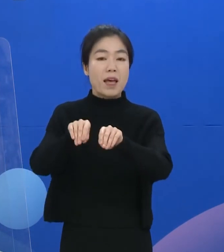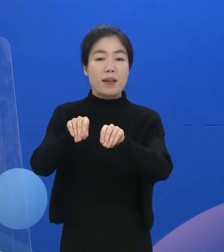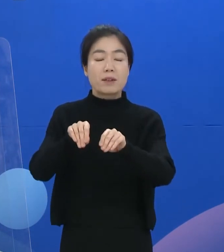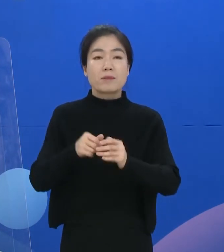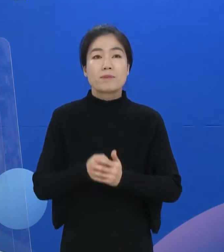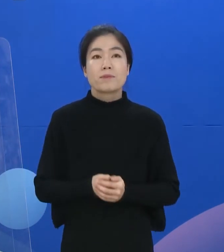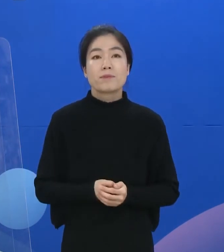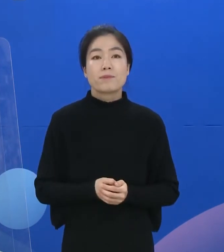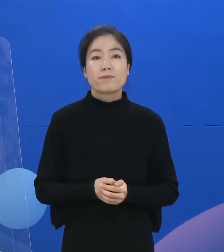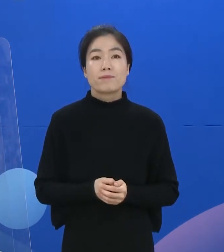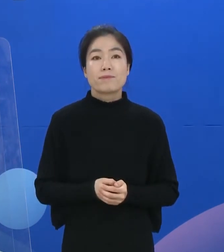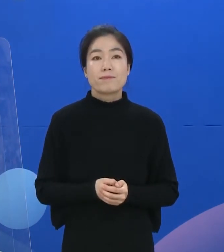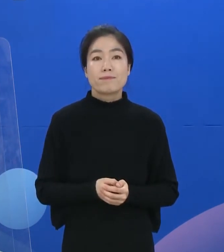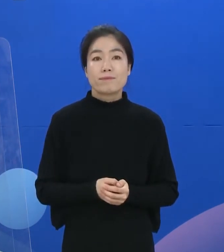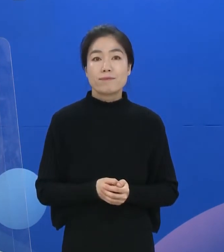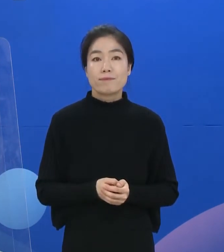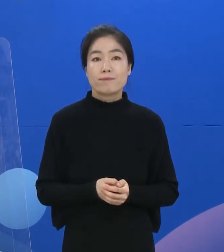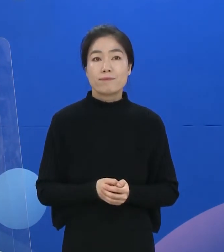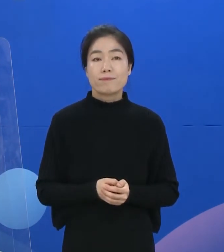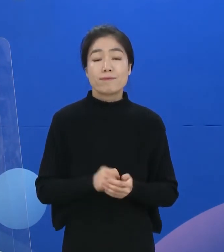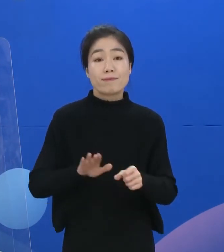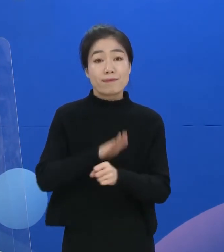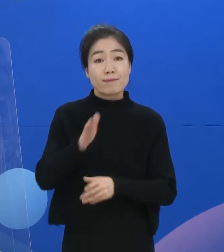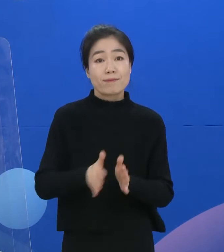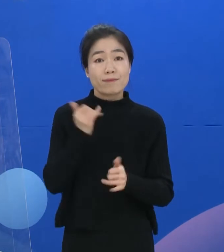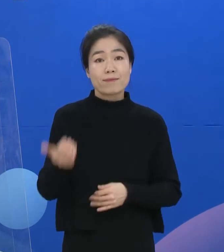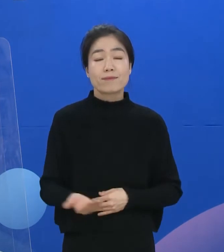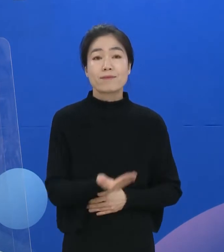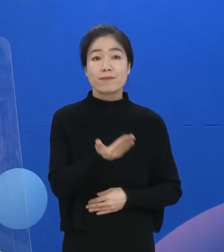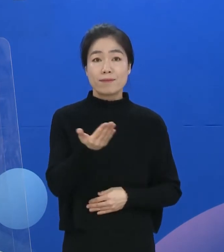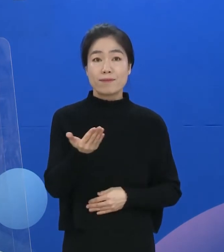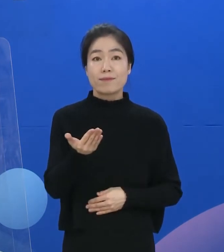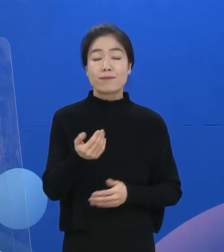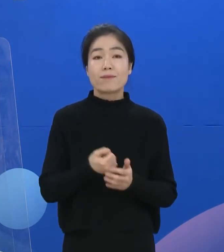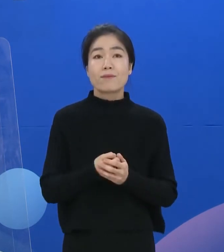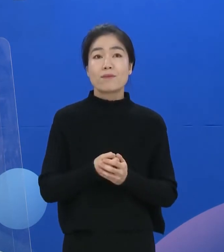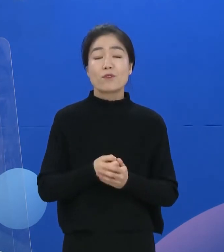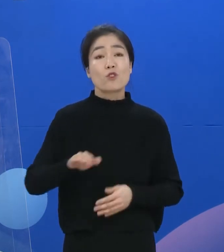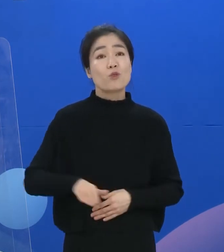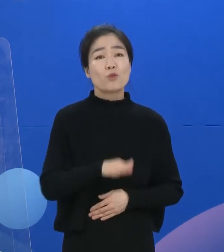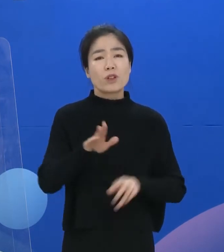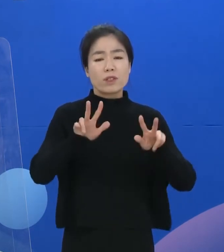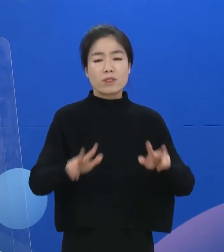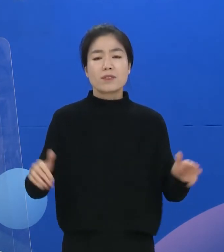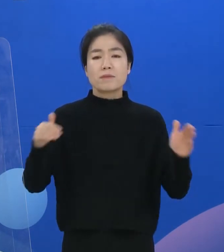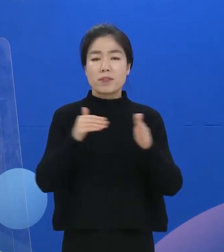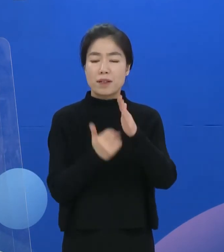공정한 기회를 제공하고 인사 부조리를 근본적으로 차단했습니다